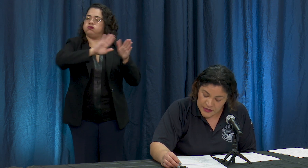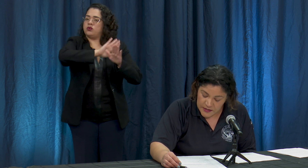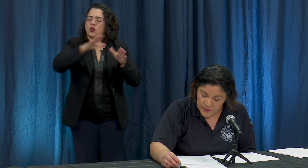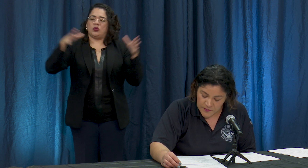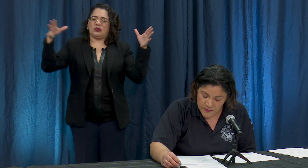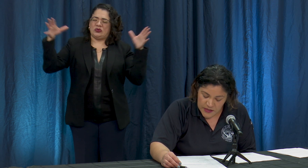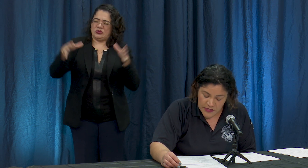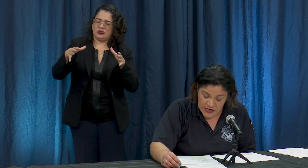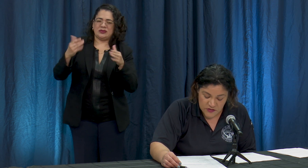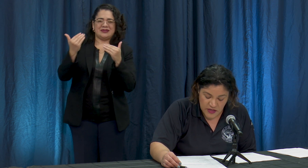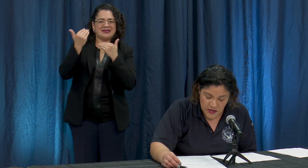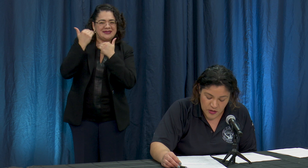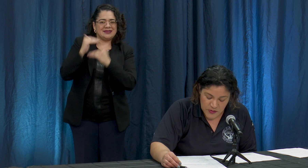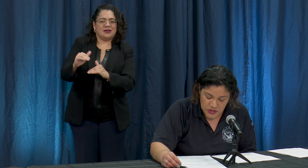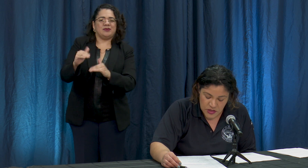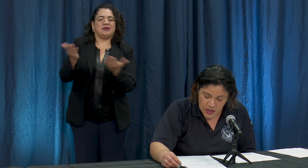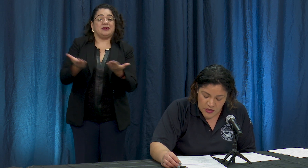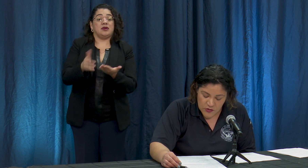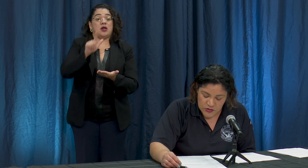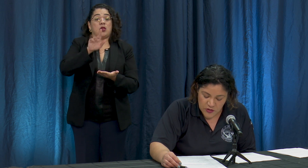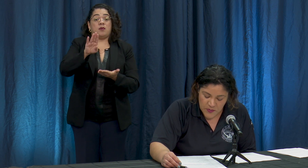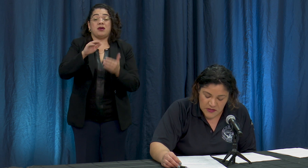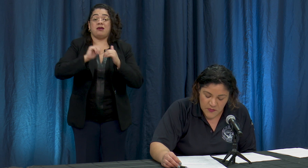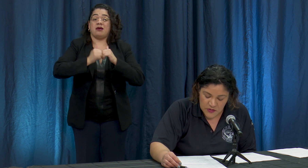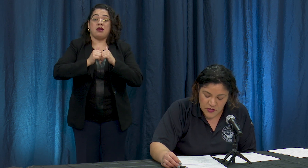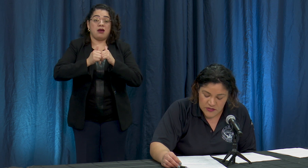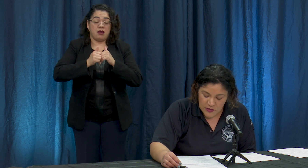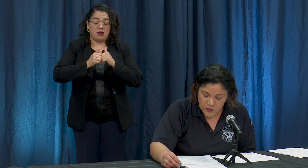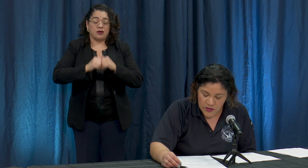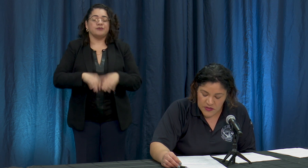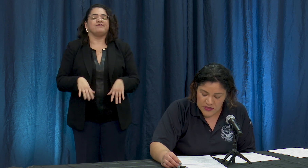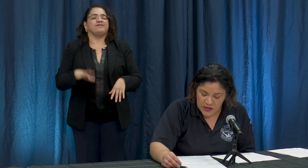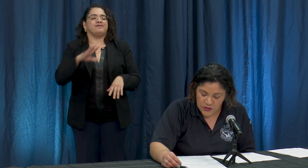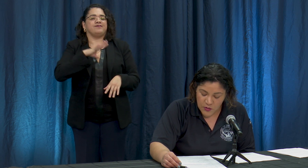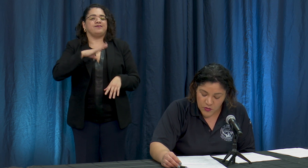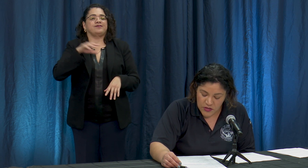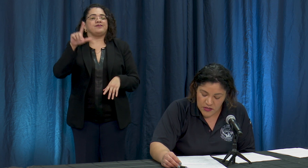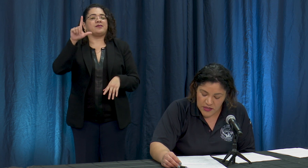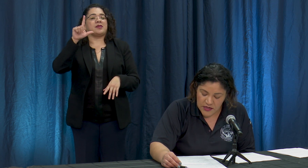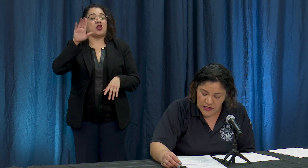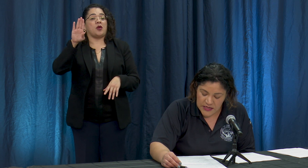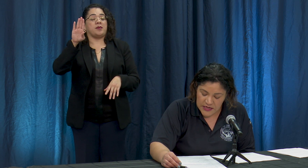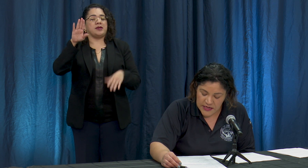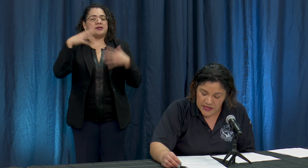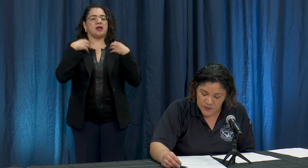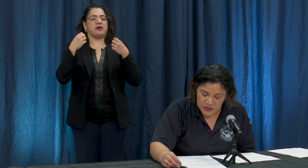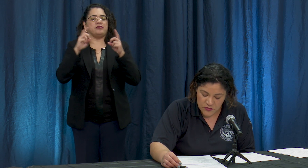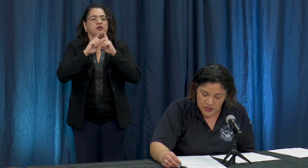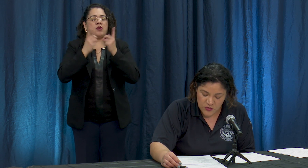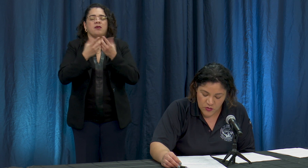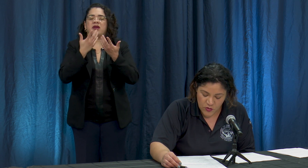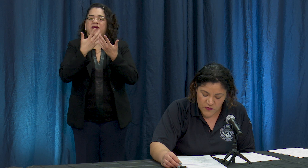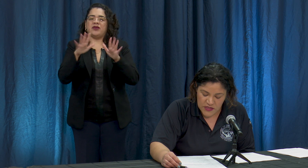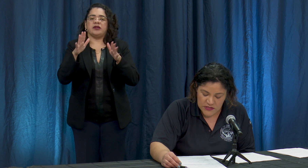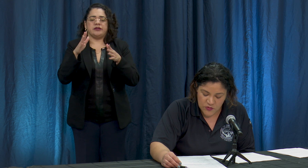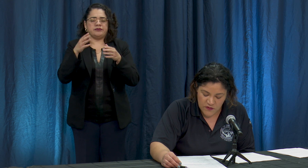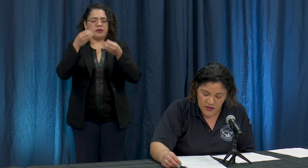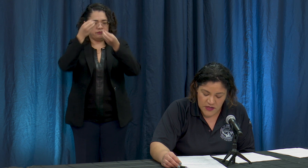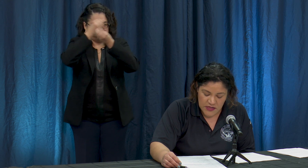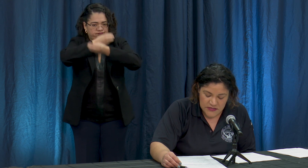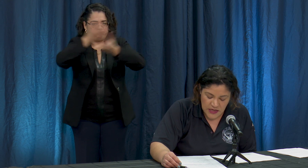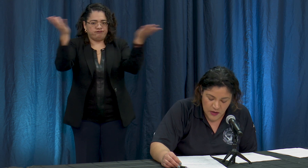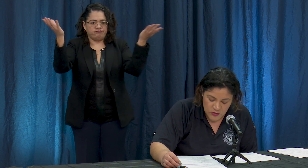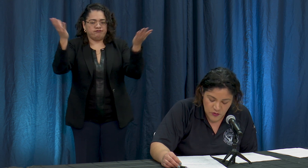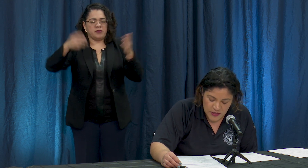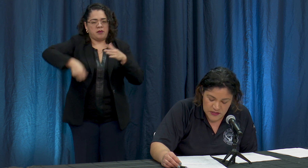entrará en la ciudad de Long Beach. De nuestro Departamento de Salud emitirá una orden que requiere que las personas con